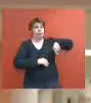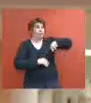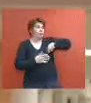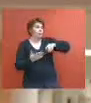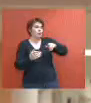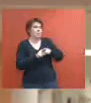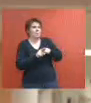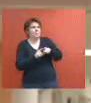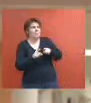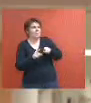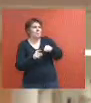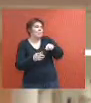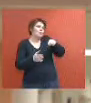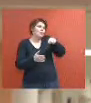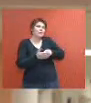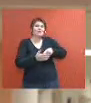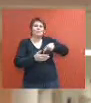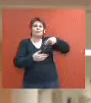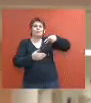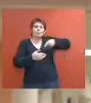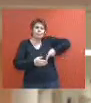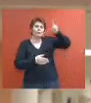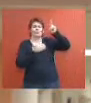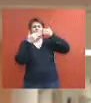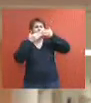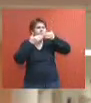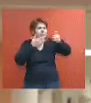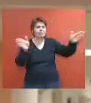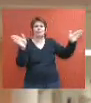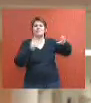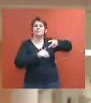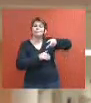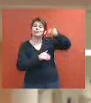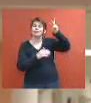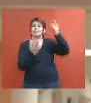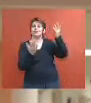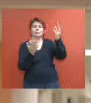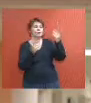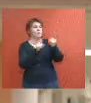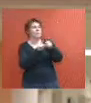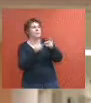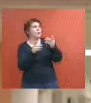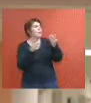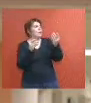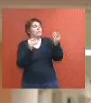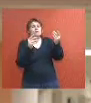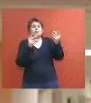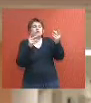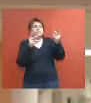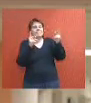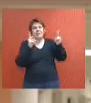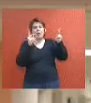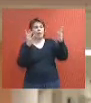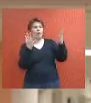a aussi sans doute un devoir d'exigence un peu plus fort par rapport à certaines valeurs